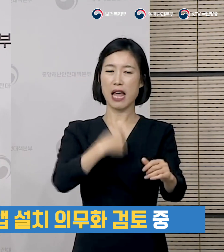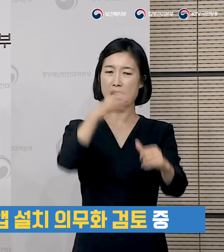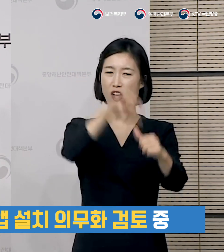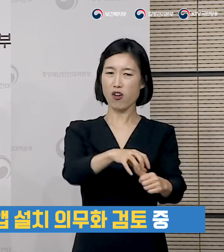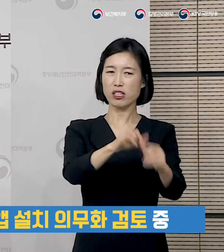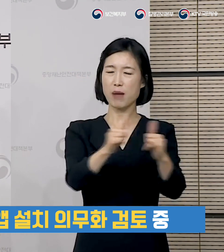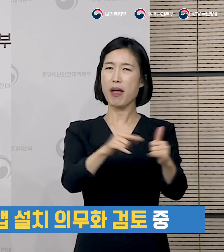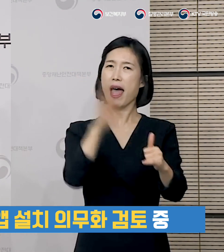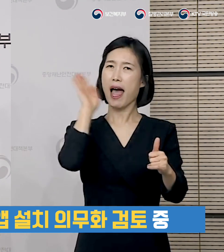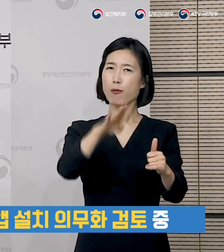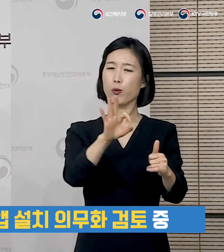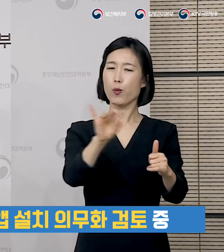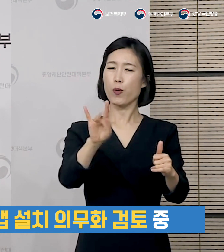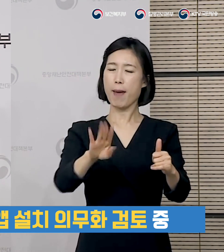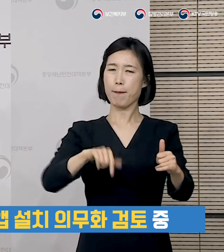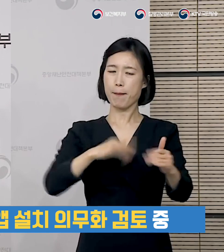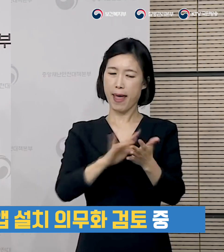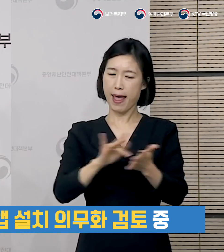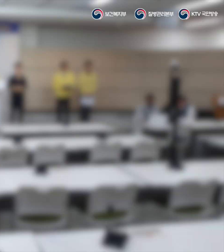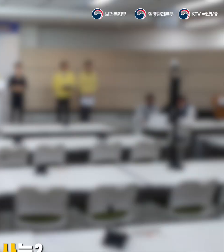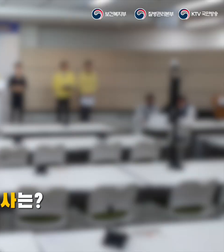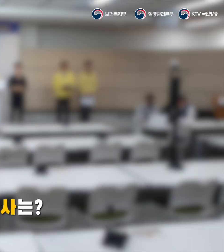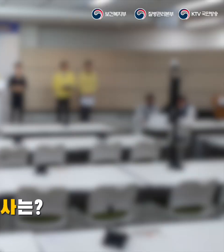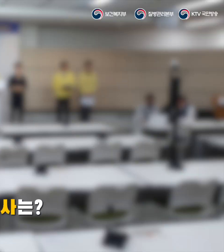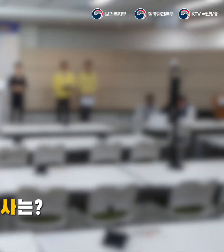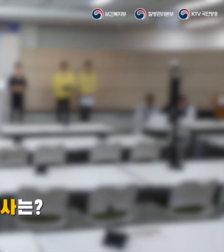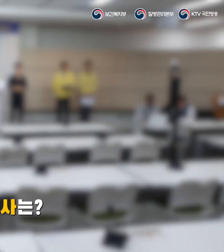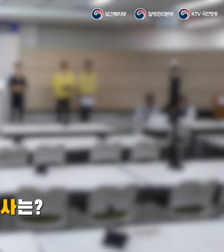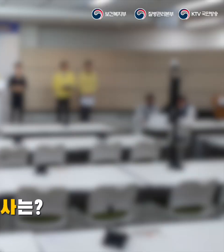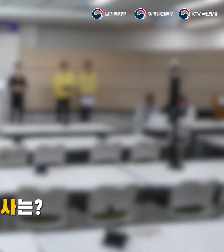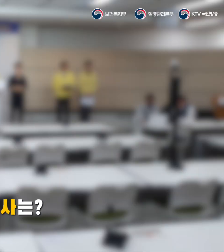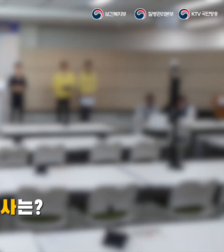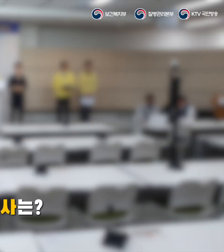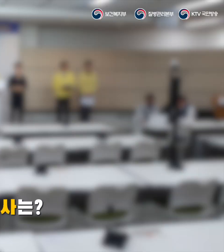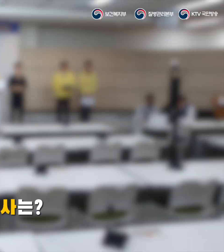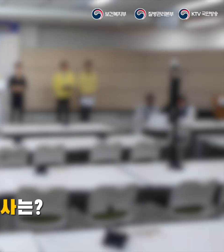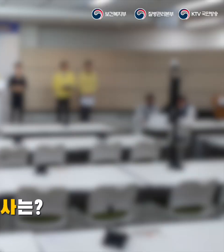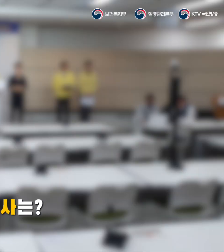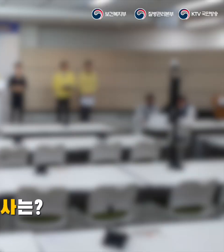앱 설치를 의무화하는 방안은 검토를 하고 있습니다.